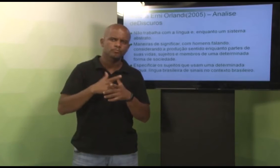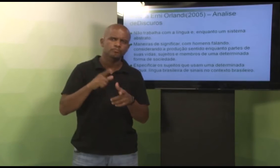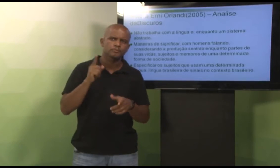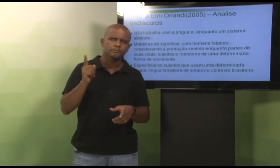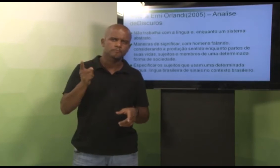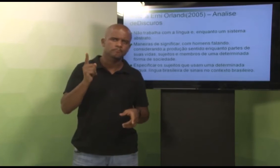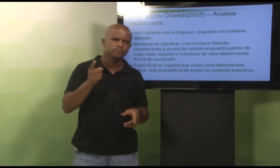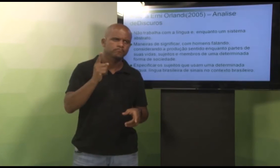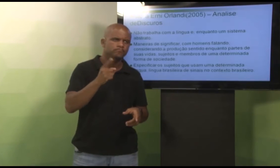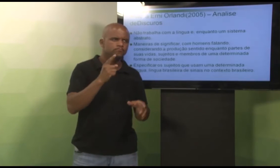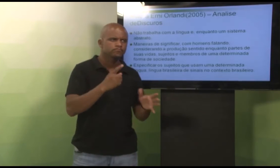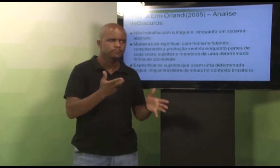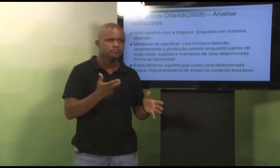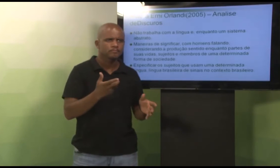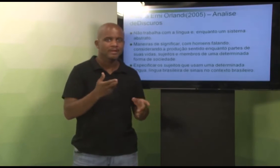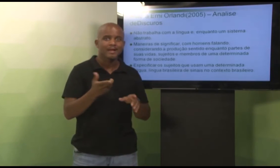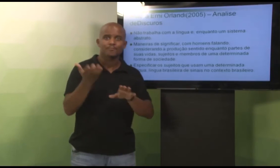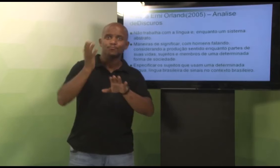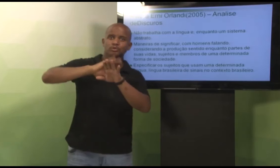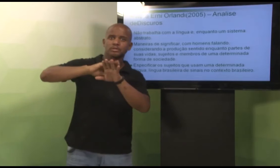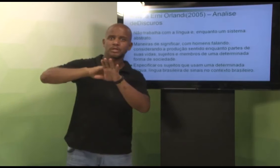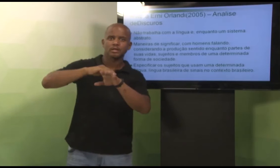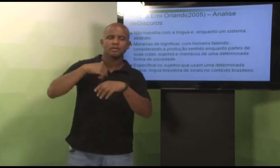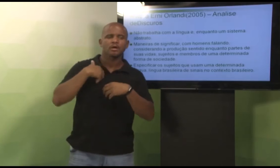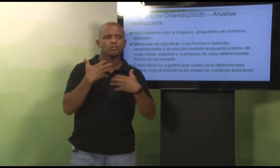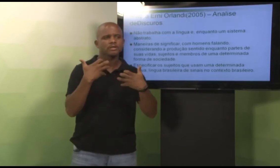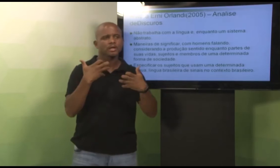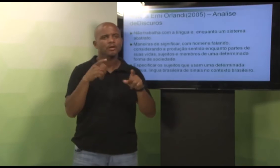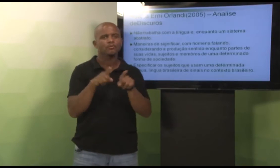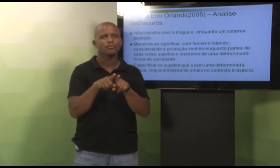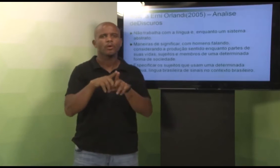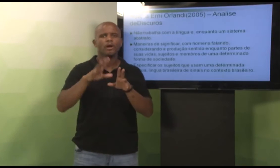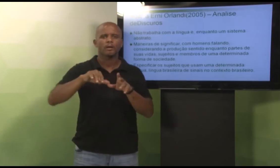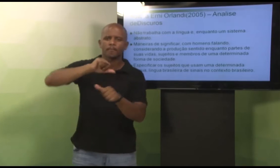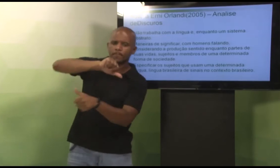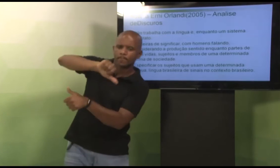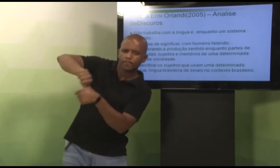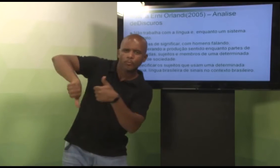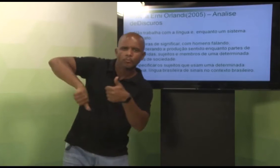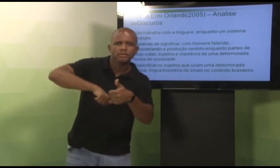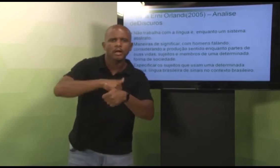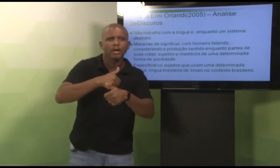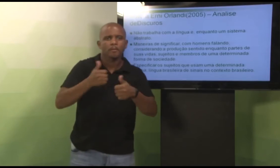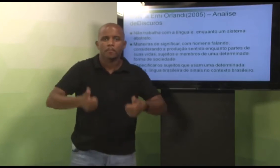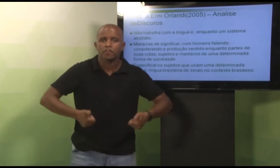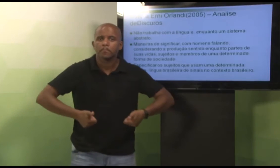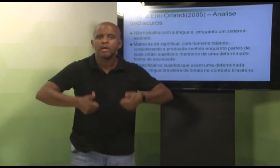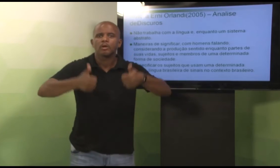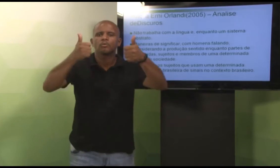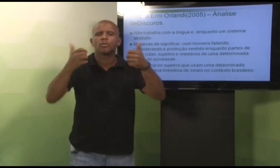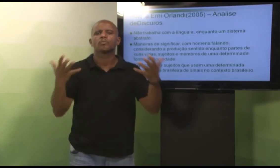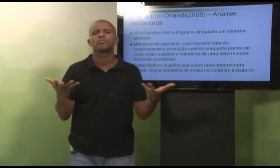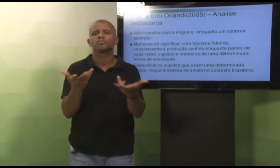acontecimentos. Então, a partir daí surgiu a análise, a partir do